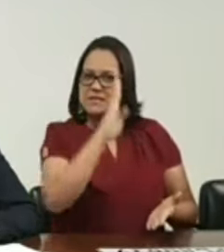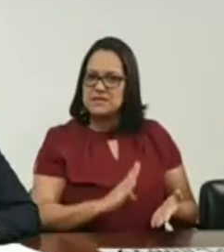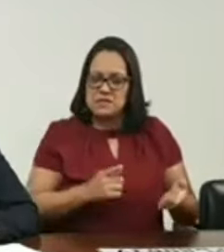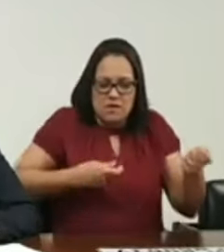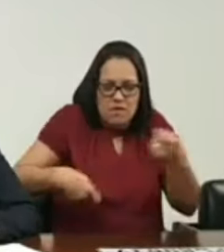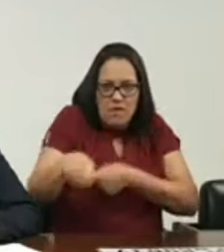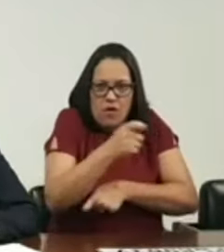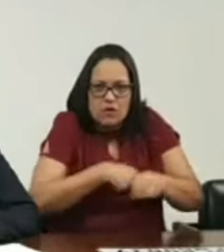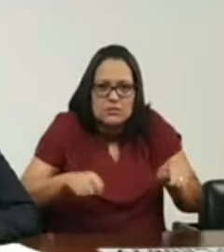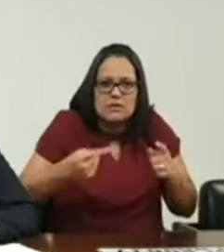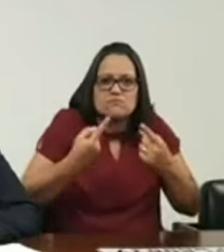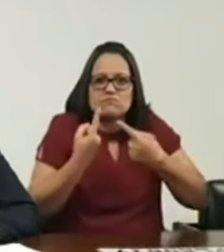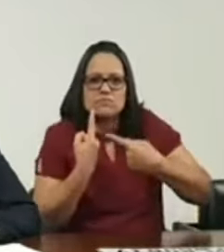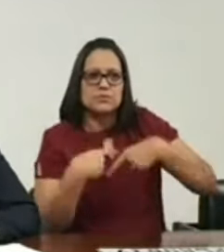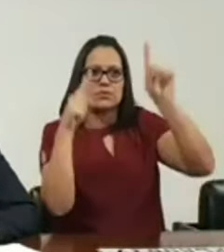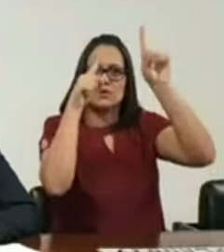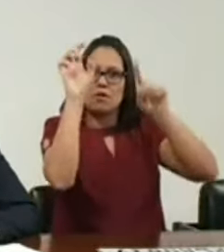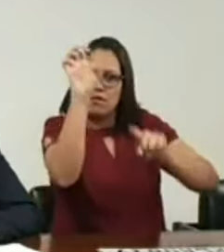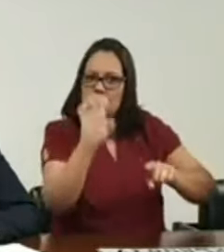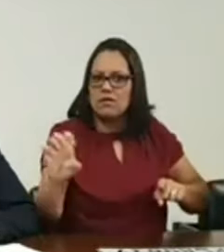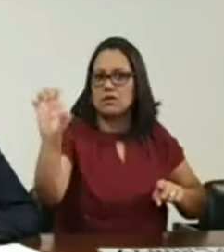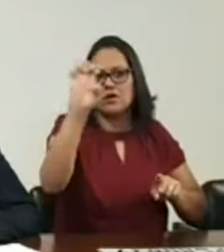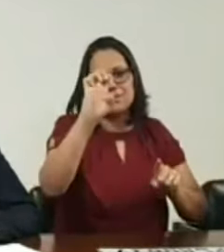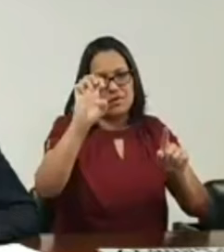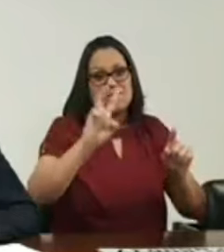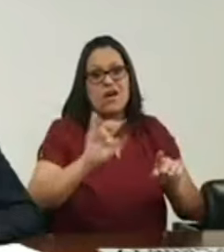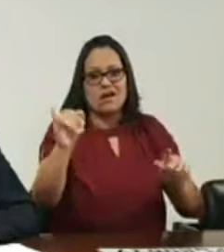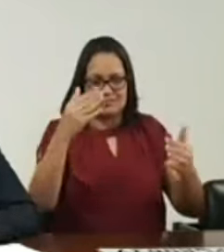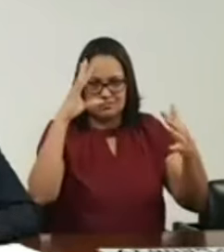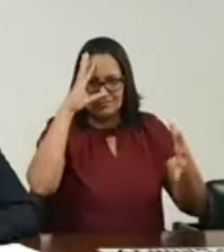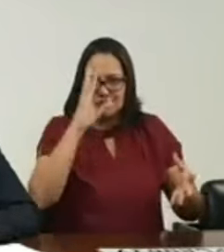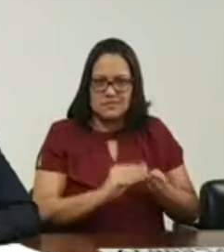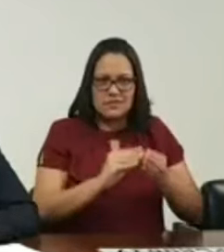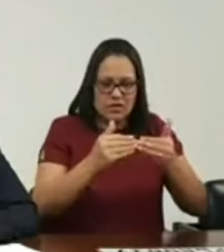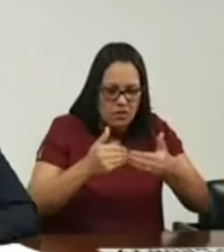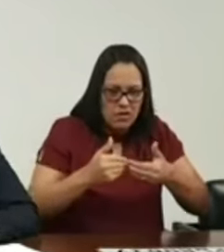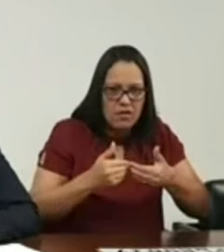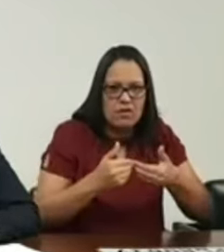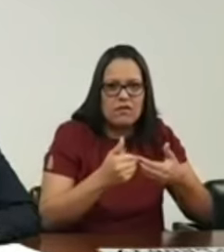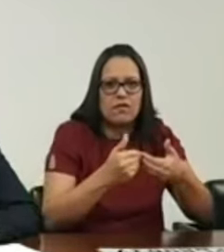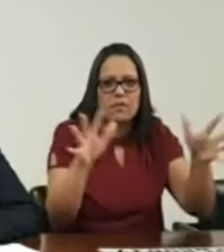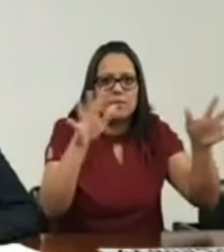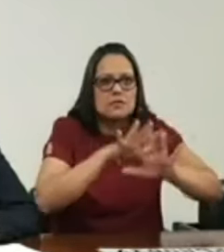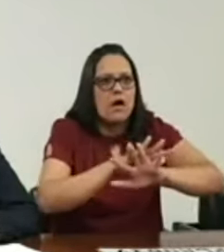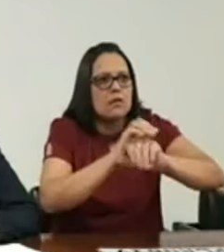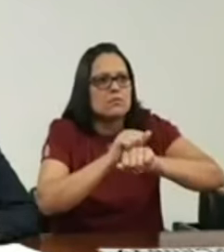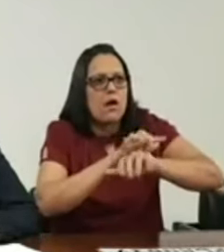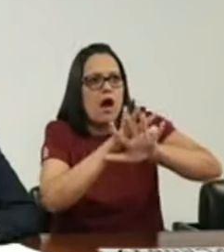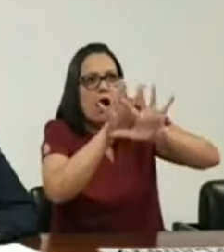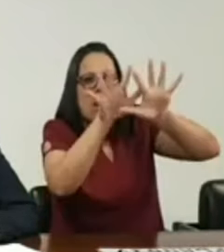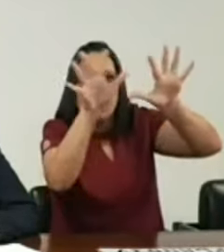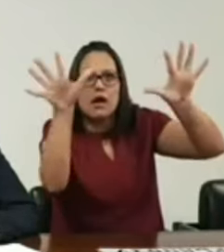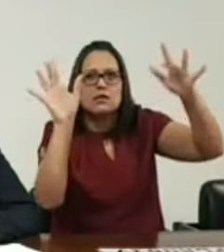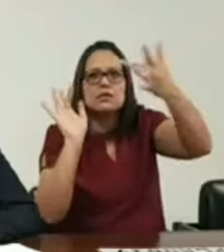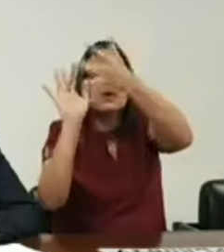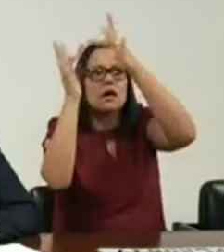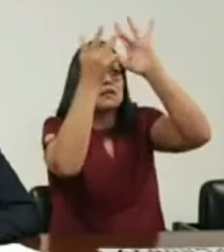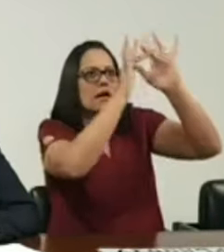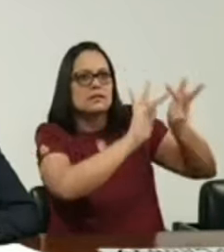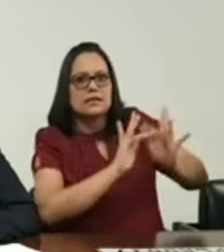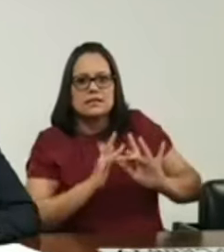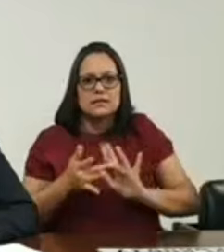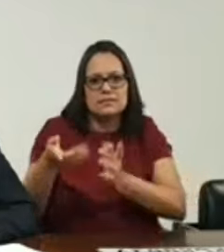de maiores proporções, como a União Europeia, e isso vai ser também um começo, né, da criação de uma rede de acordos